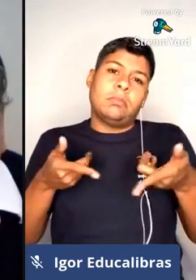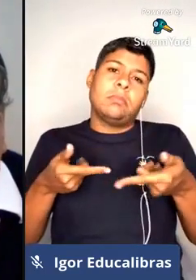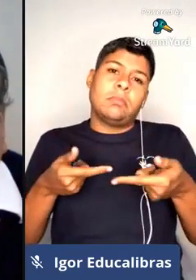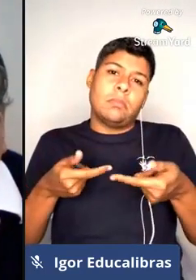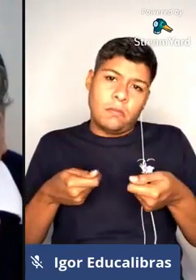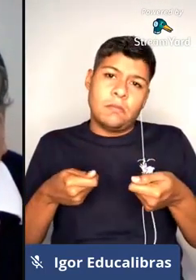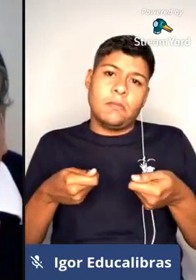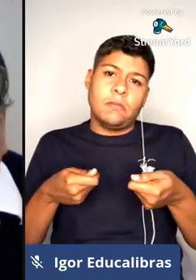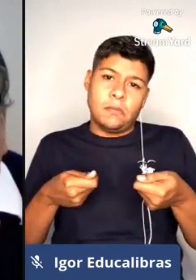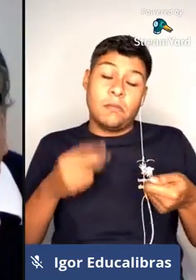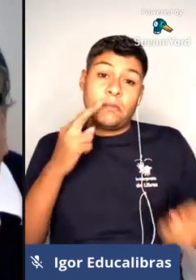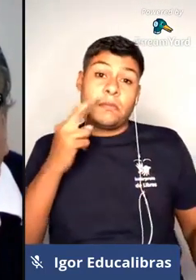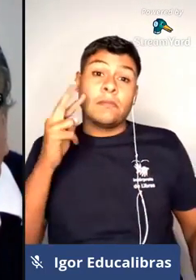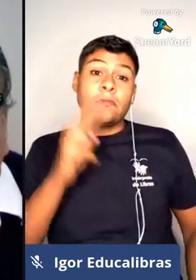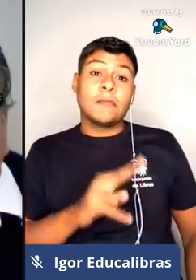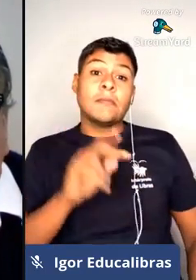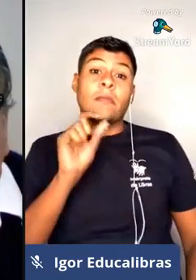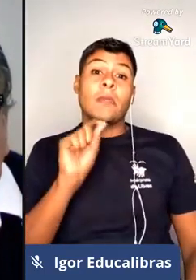E veja,